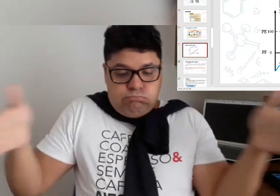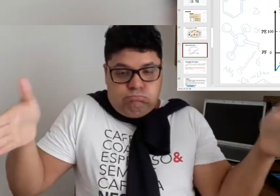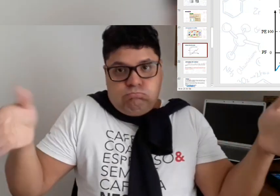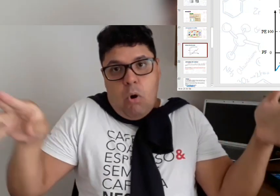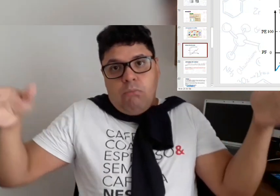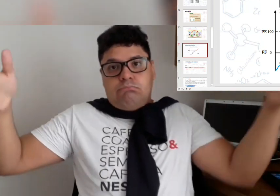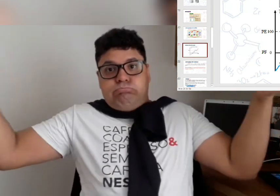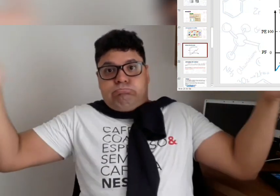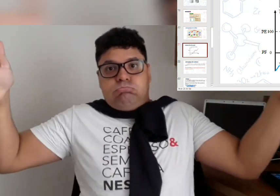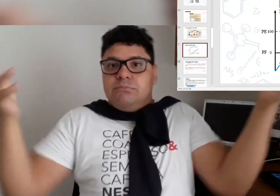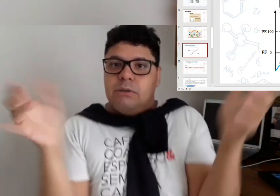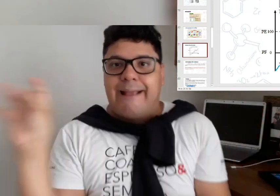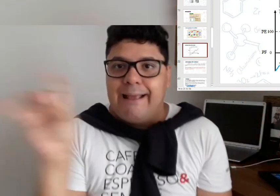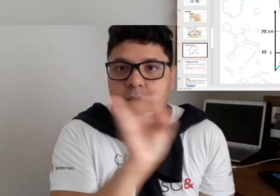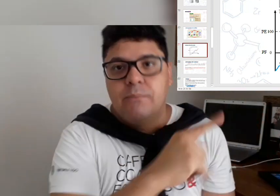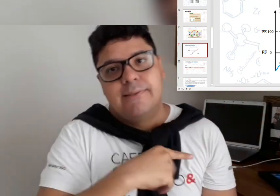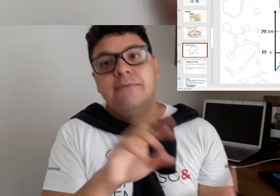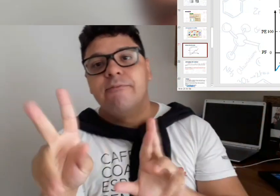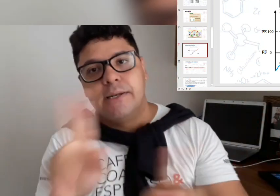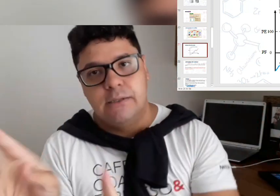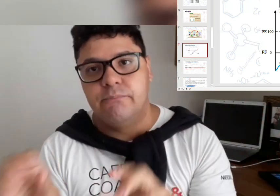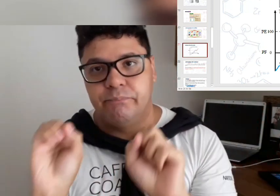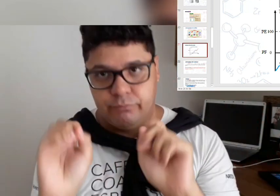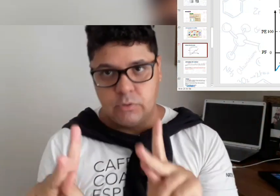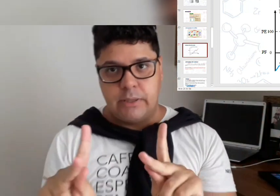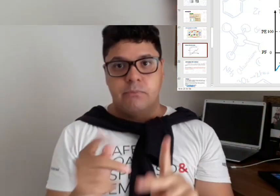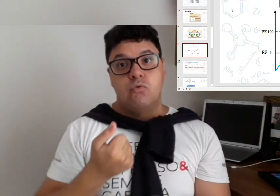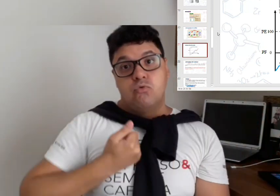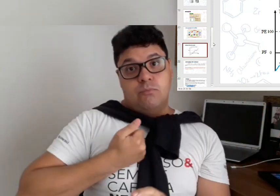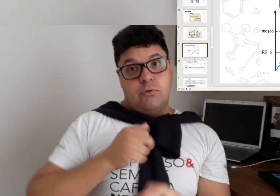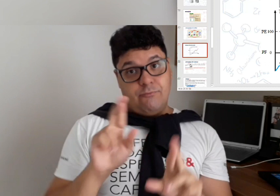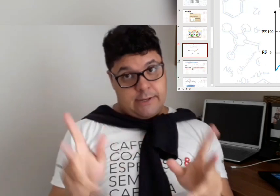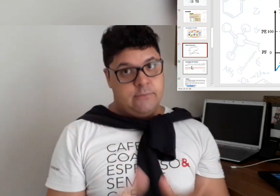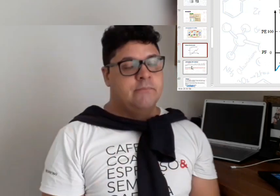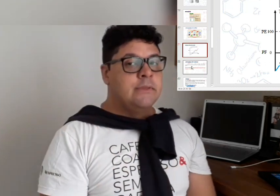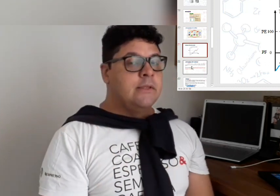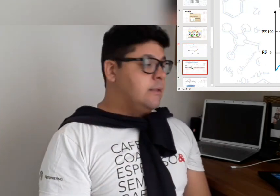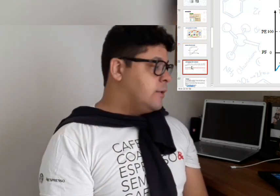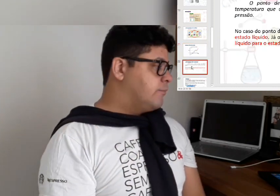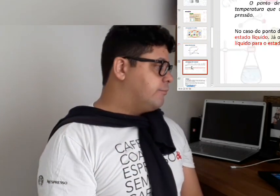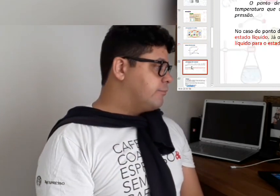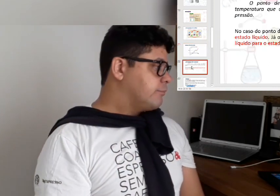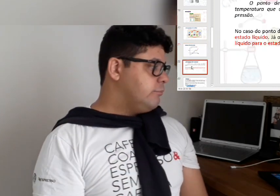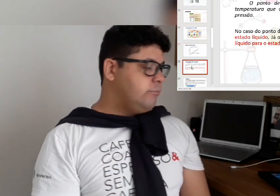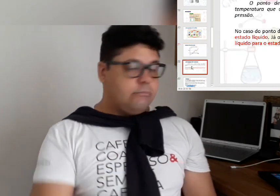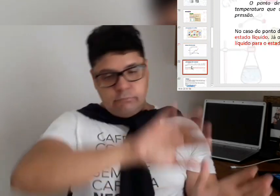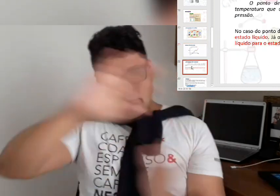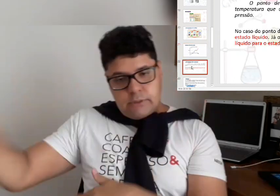que determinam quem é quem, certo? Então, vamos lá.